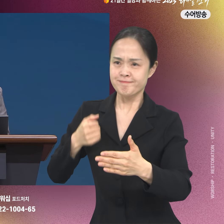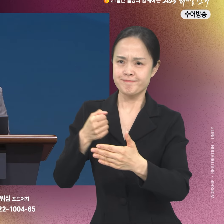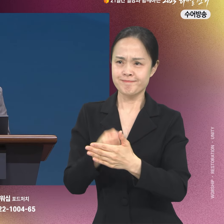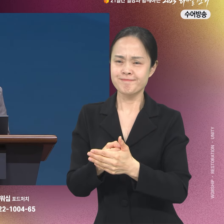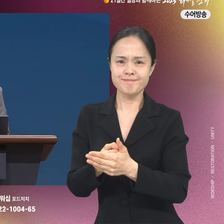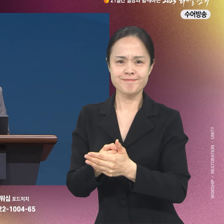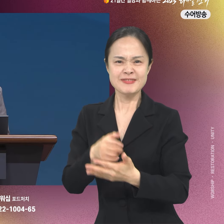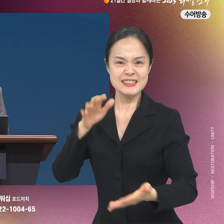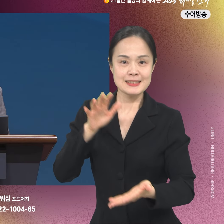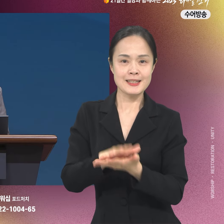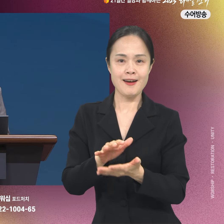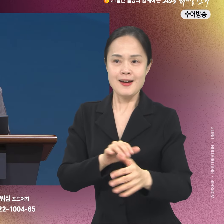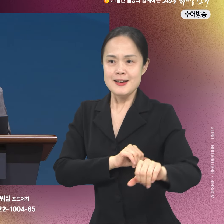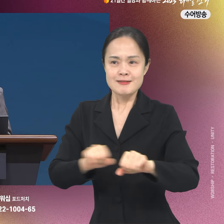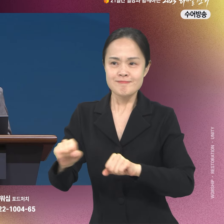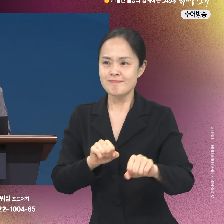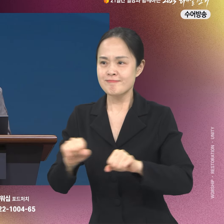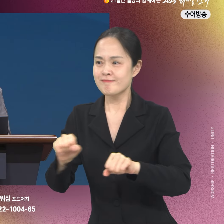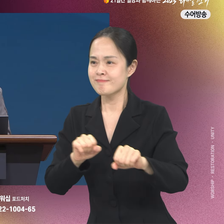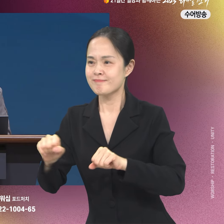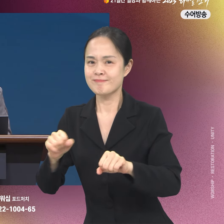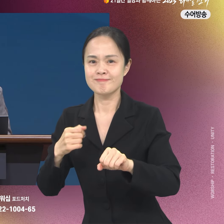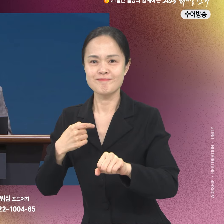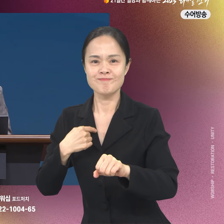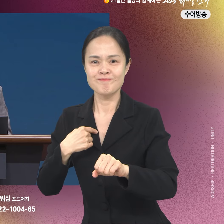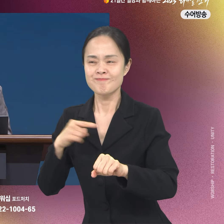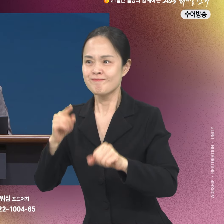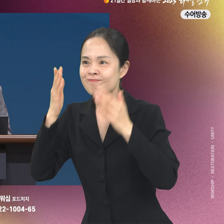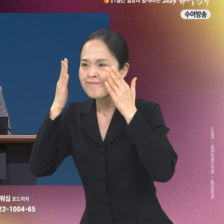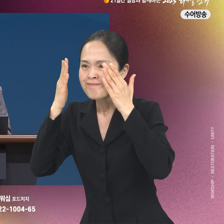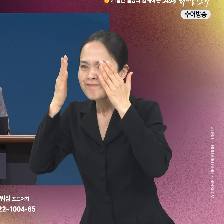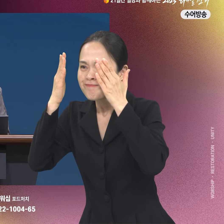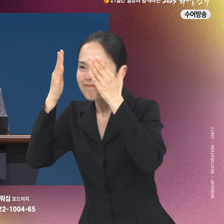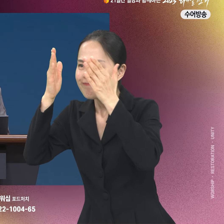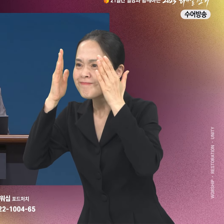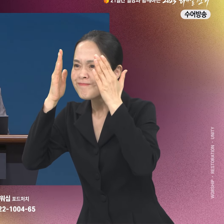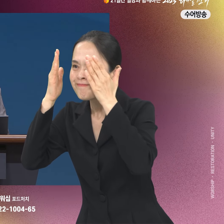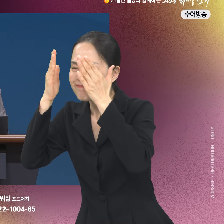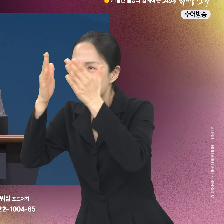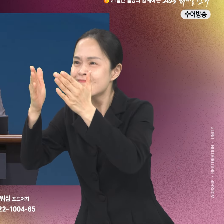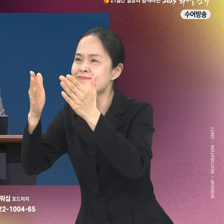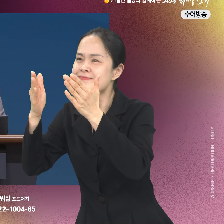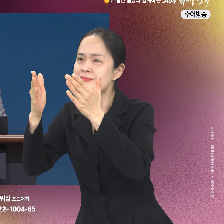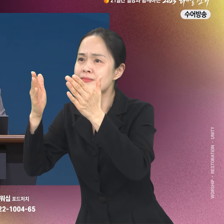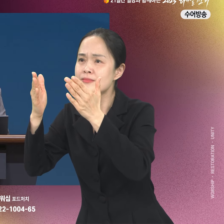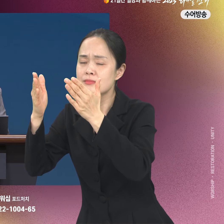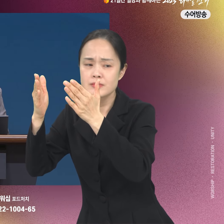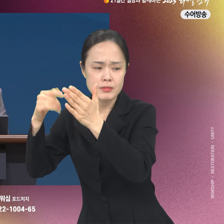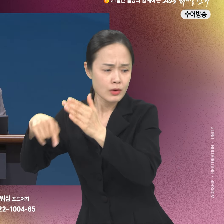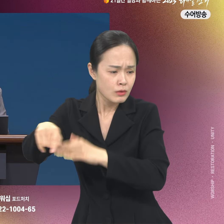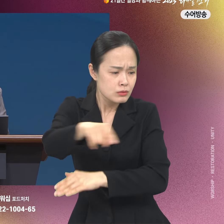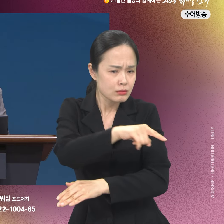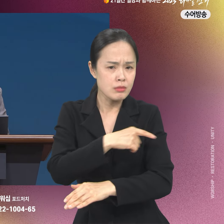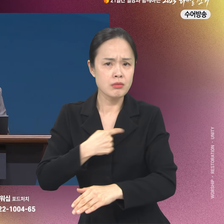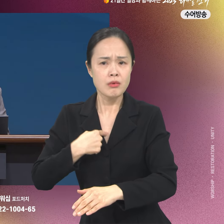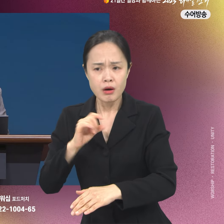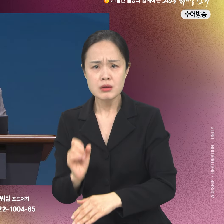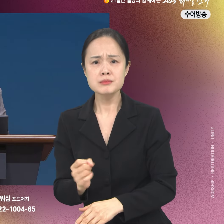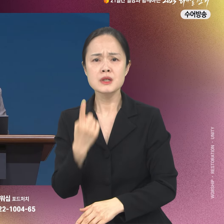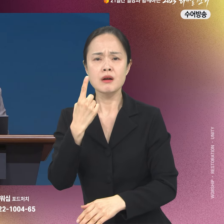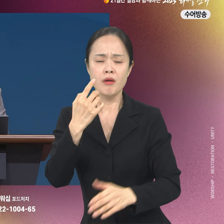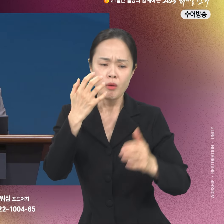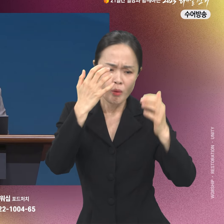결과를 만드는 건 썩 좋은 건 아닌 것 같다. 그러니 저도 이 작품을 할 때